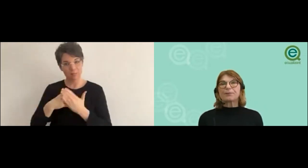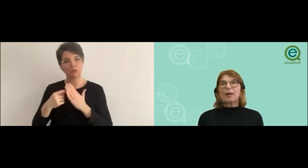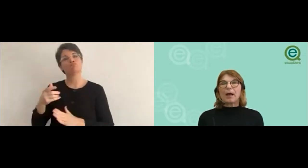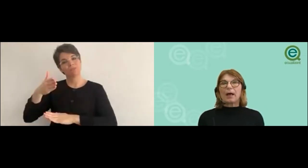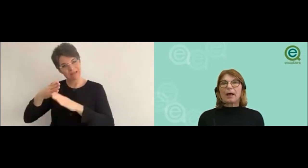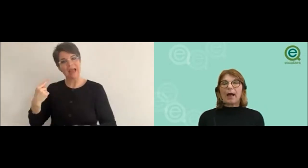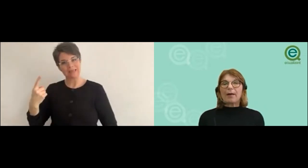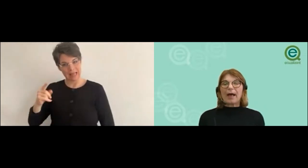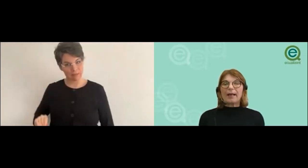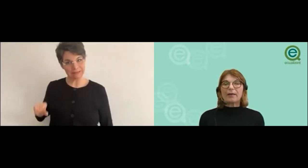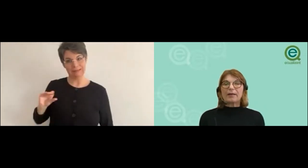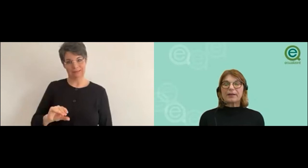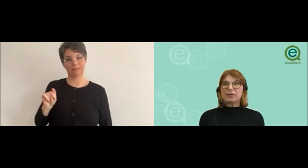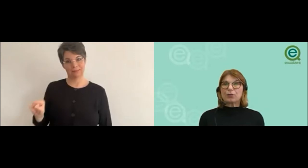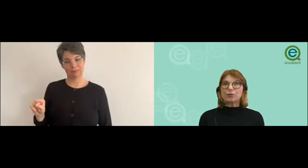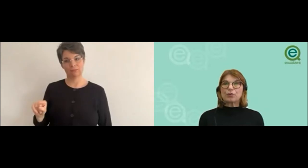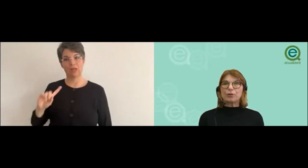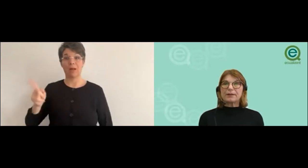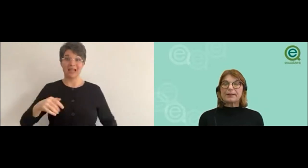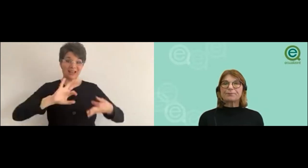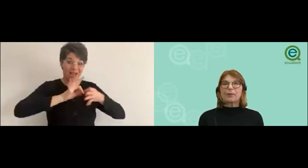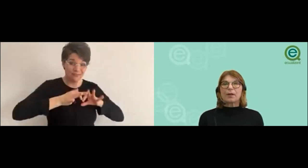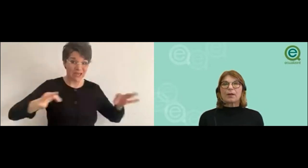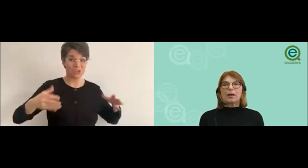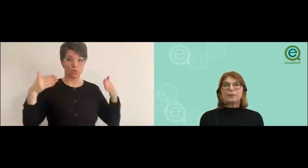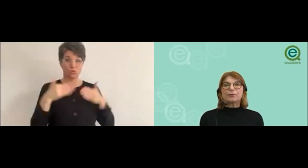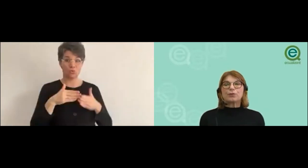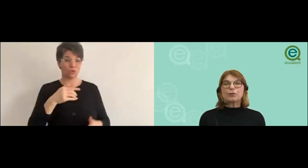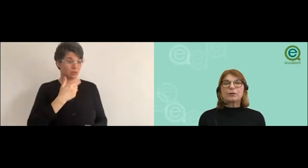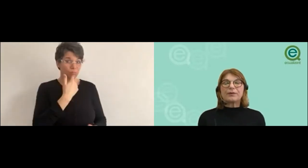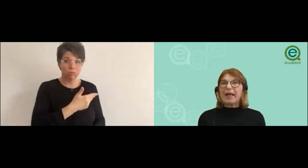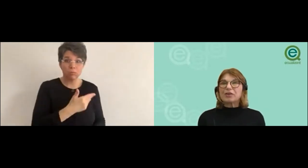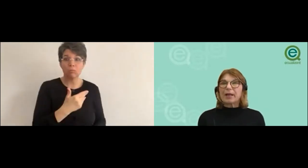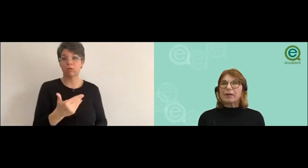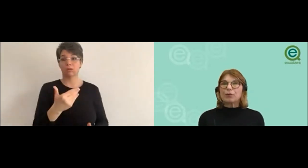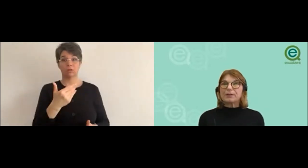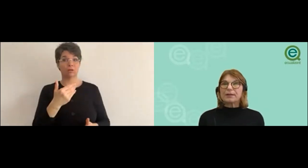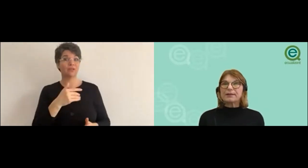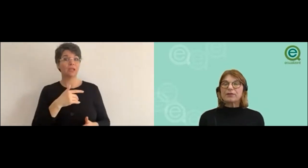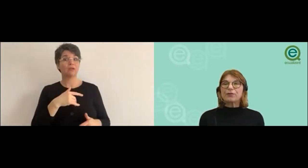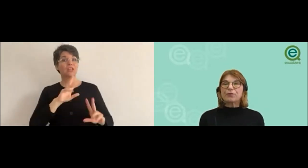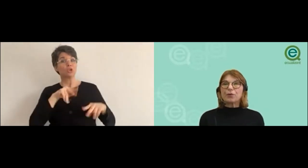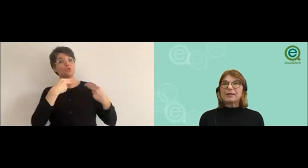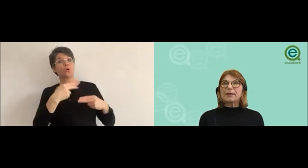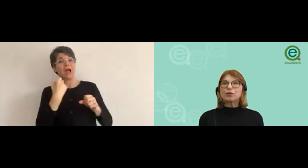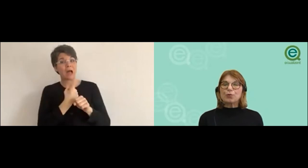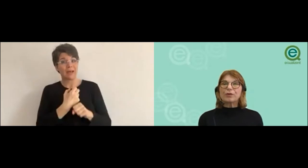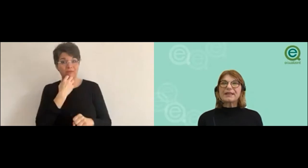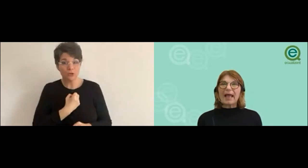Selbstkostenbasis, aber alle Qualifikationskurse und Wiedereinsteigerinnenkurse sind für